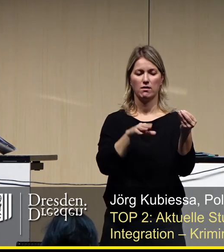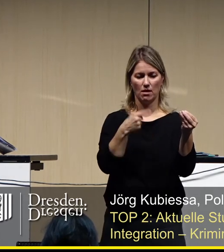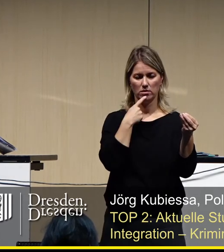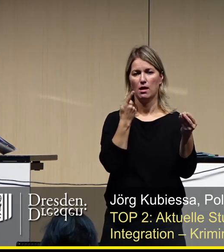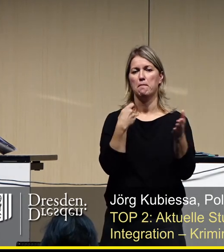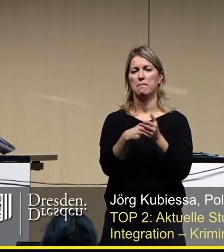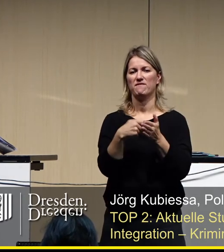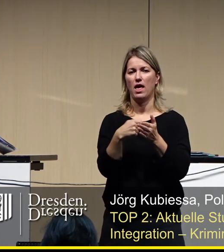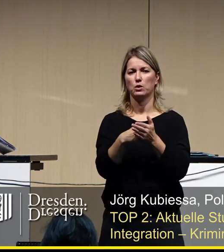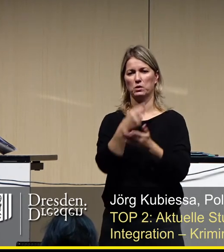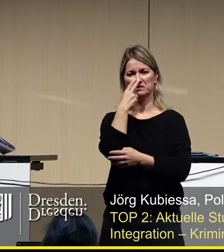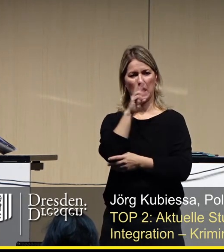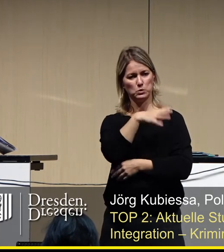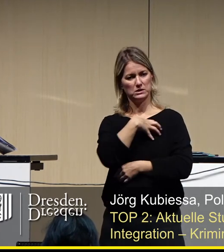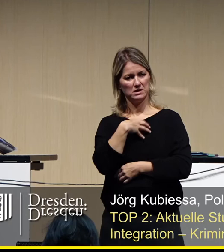Frage Sicherheitslage.